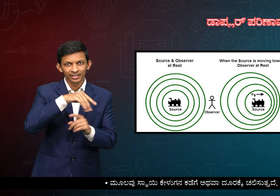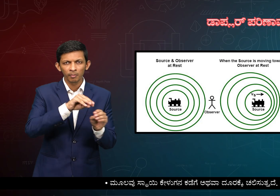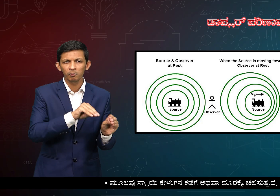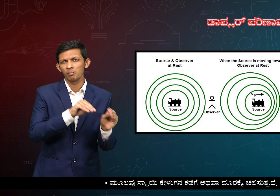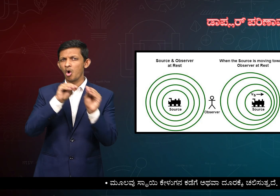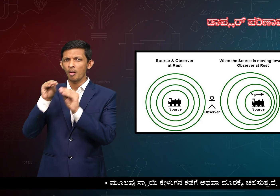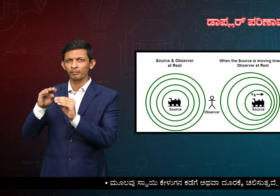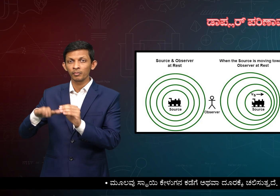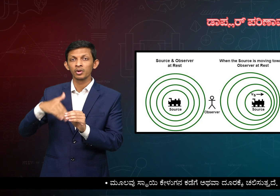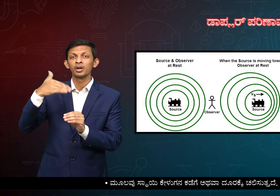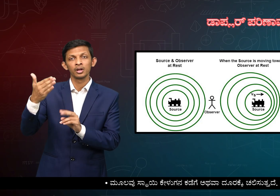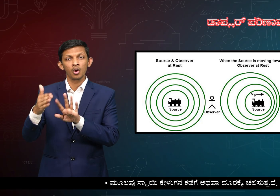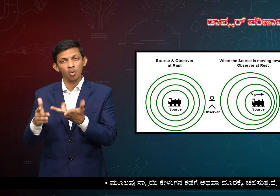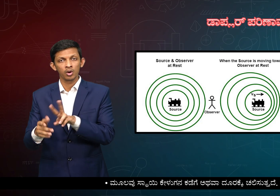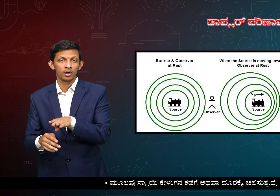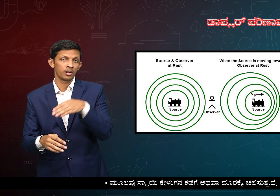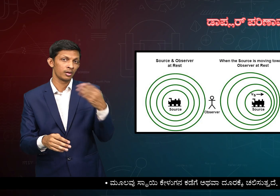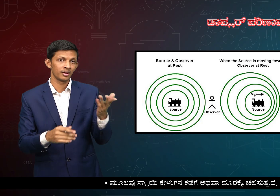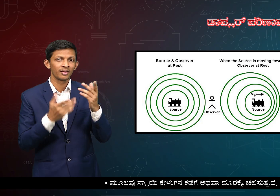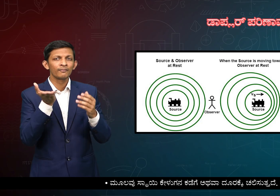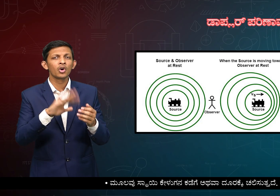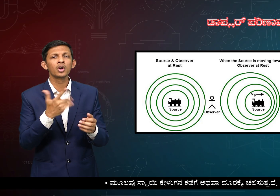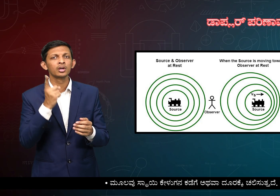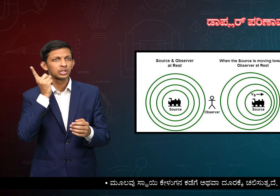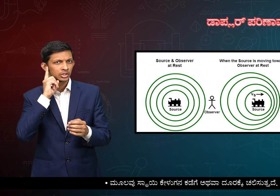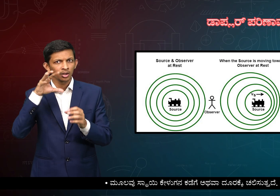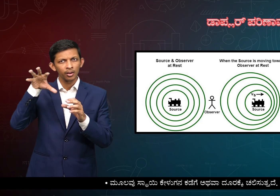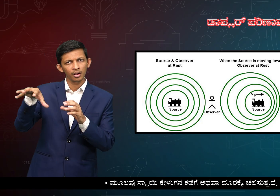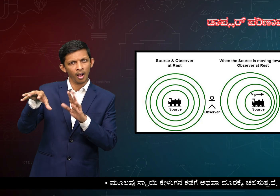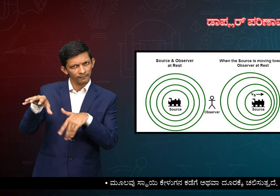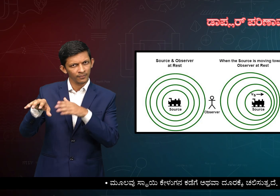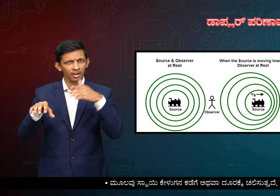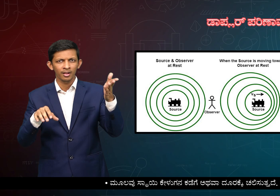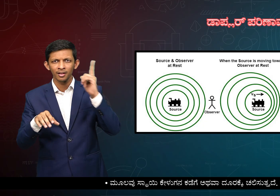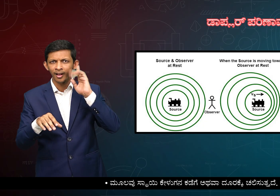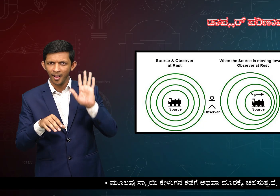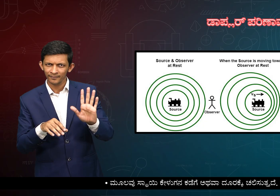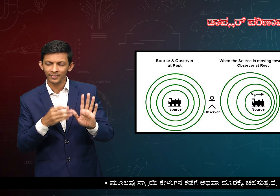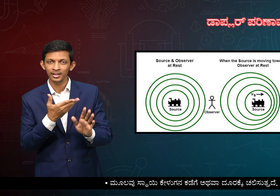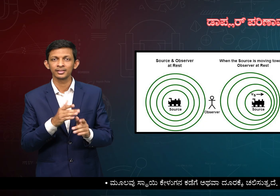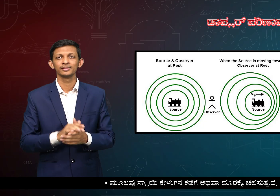ಮೂಲವು ಸ್ಥಾಯಿ ಕೇಳುಗನ ಕಡೆಗೆ ಅಥವಾ ದೂರಕ್ಕೆ ಚಲಿಸುತ್ತದೆ.